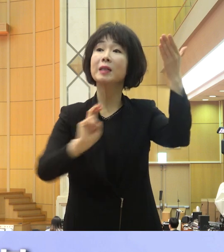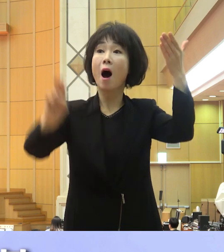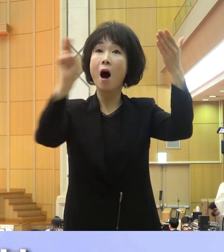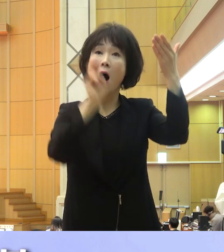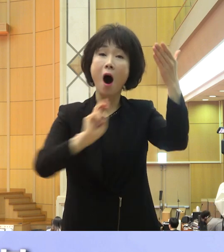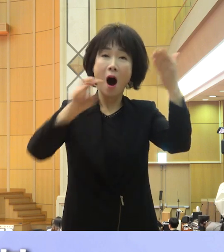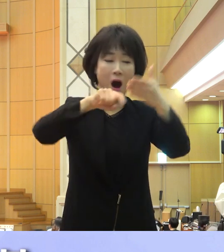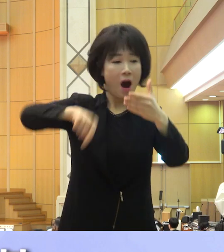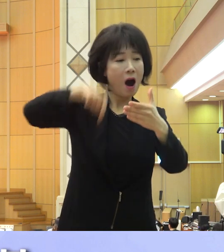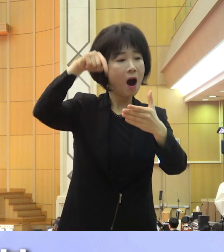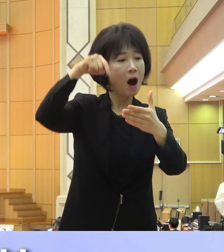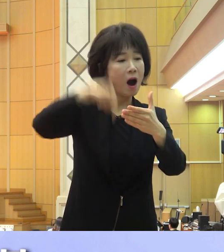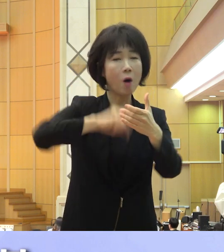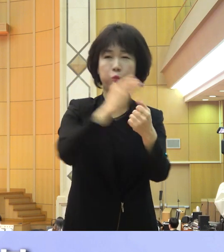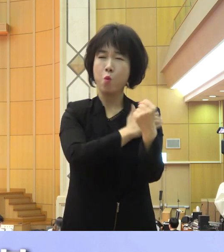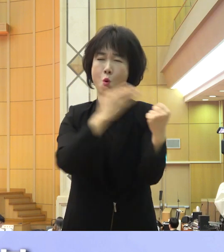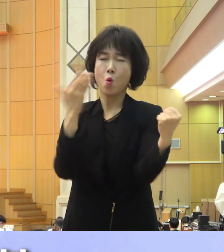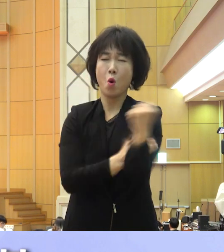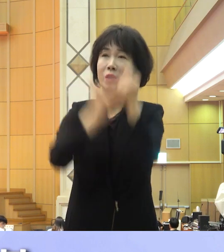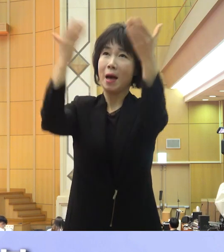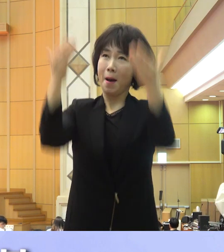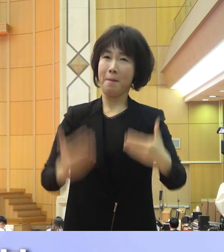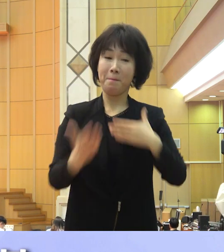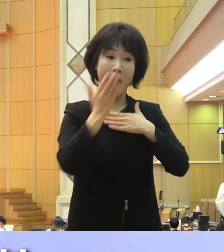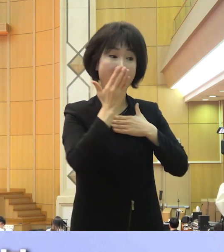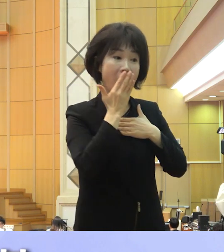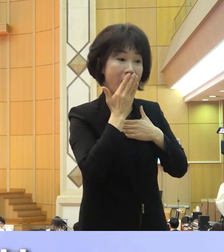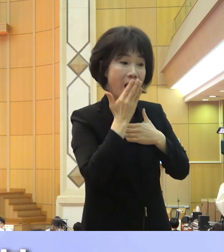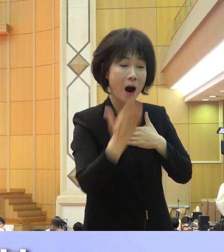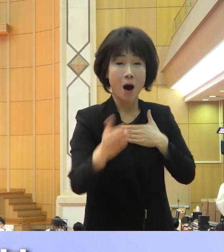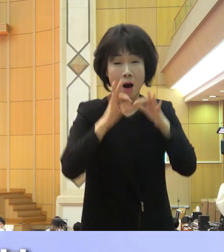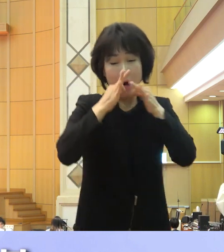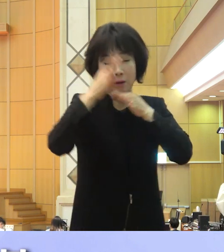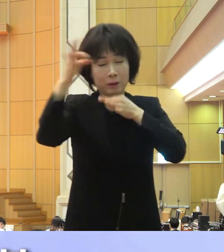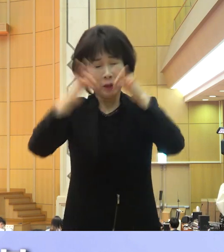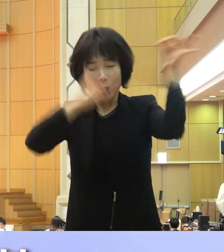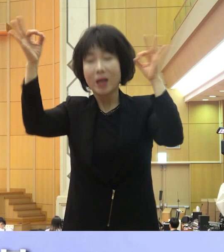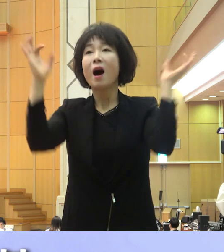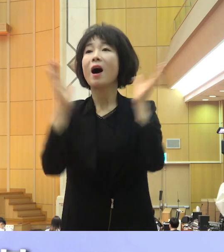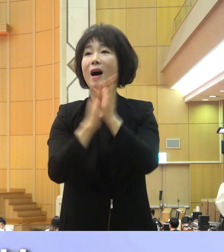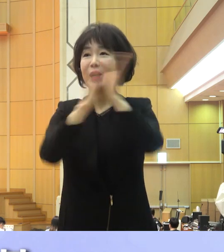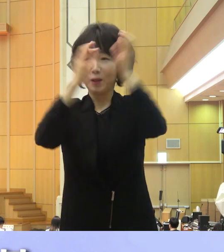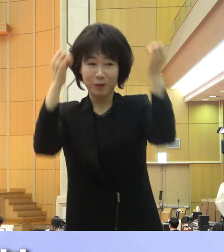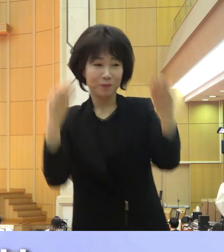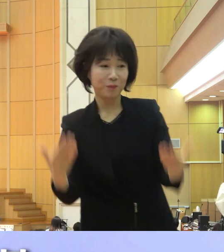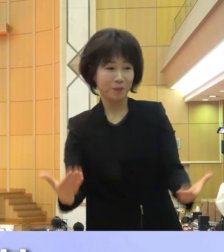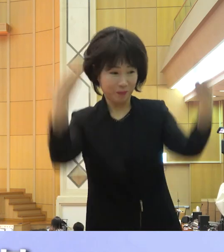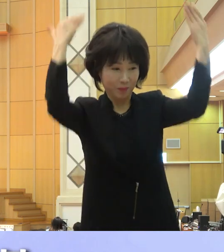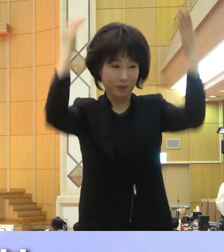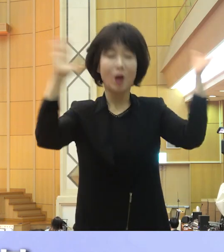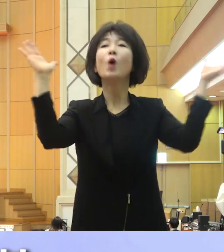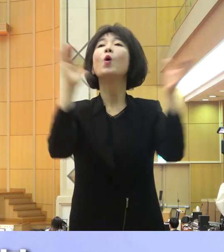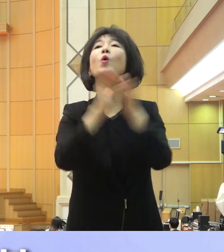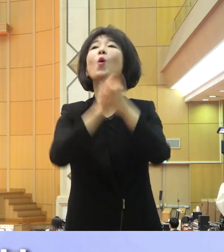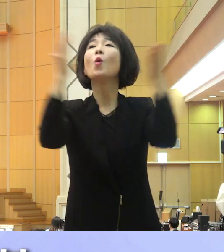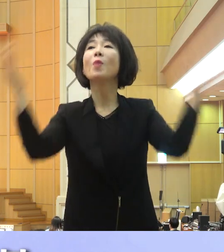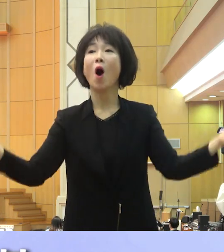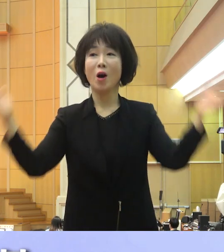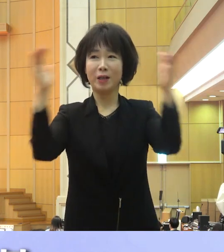안에 권능이 많이 외치세. 할렐루야.